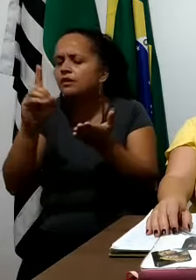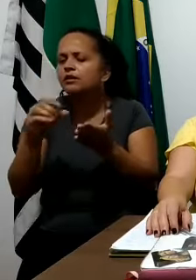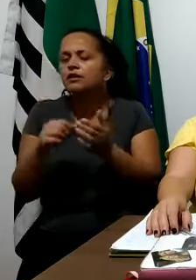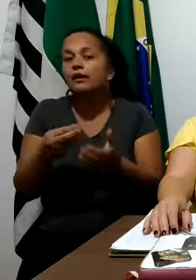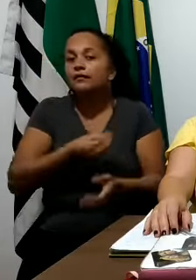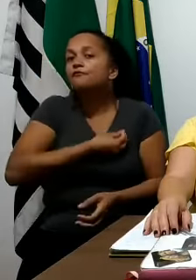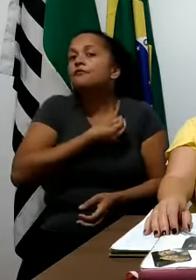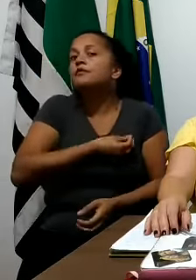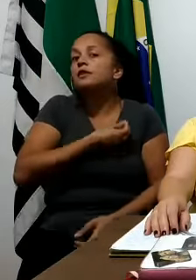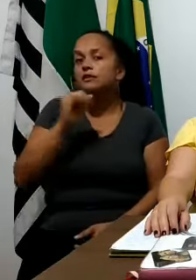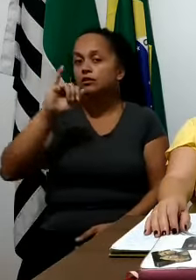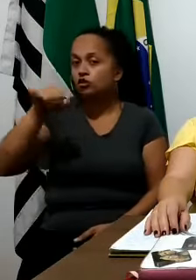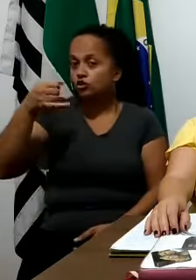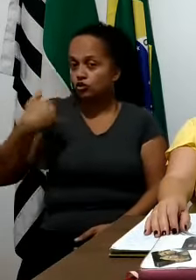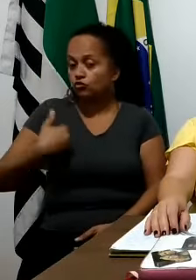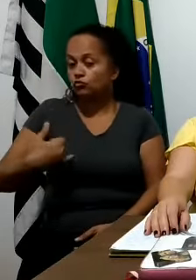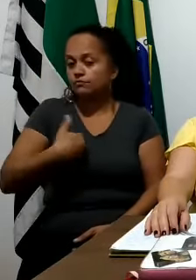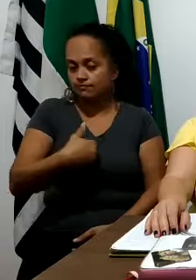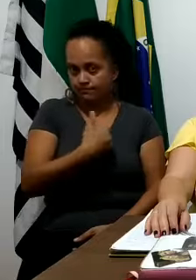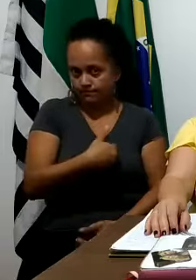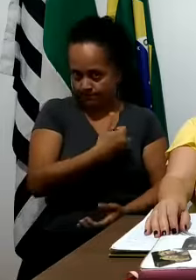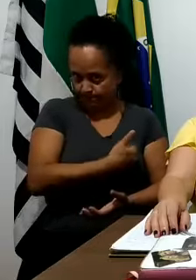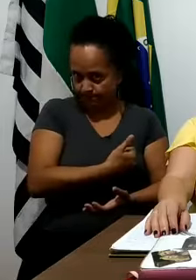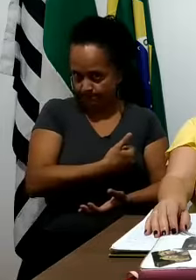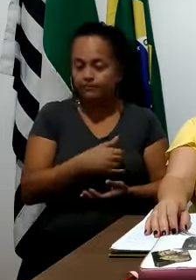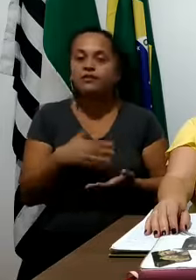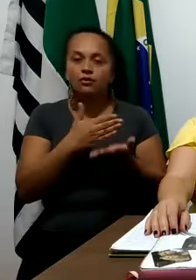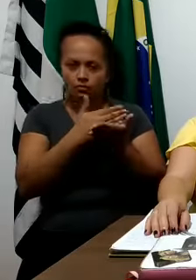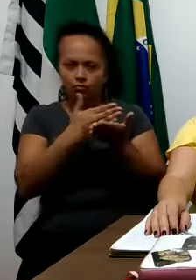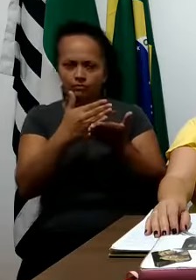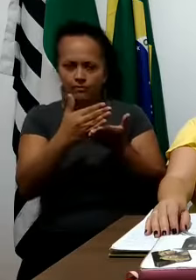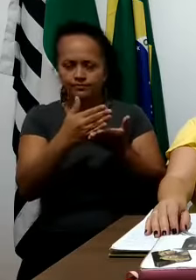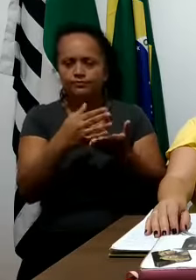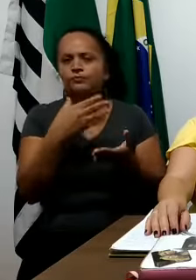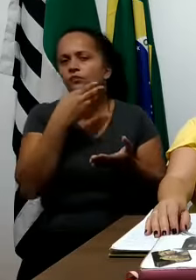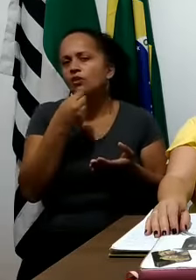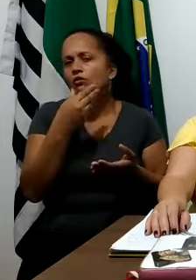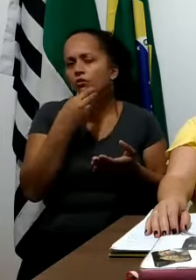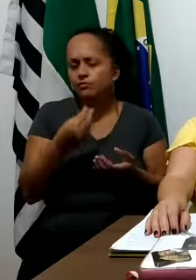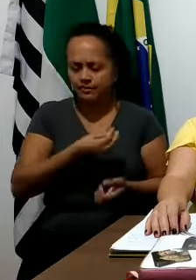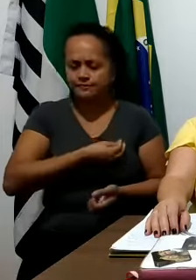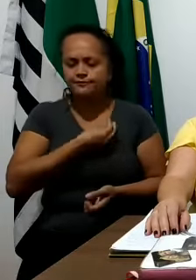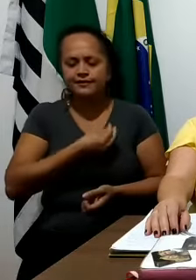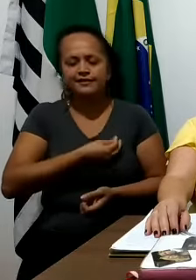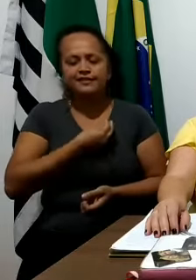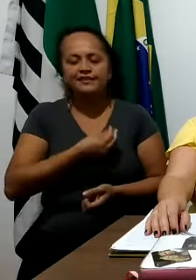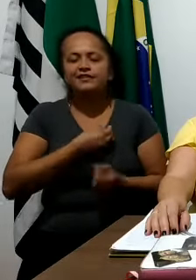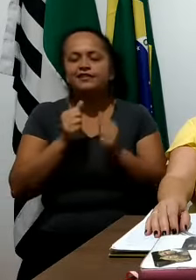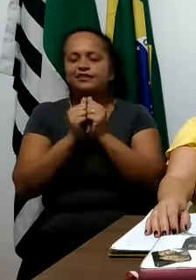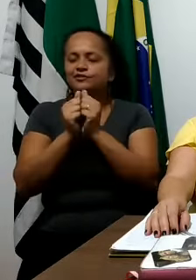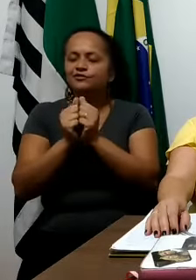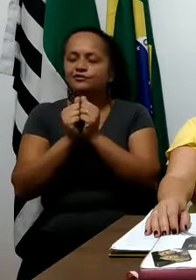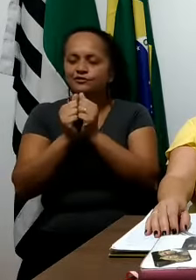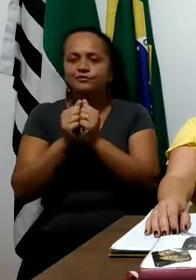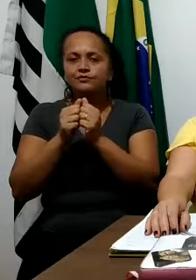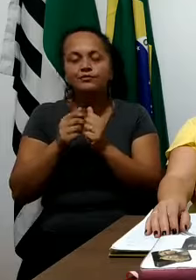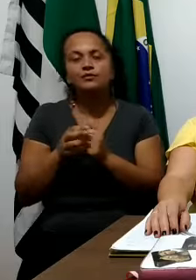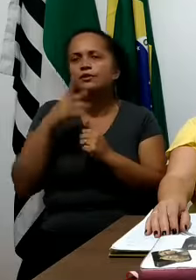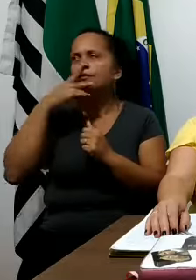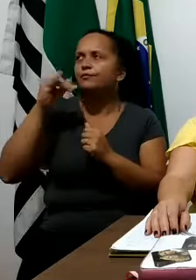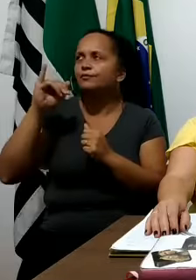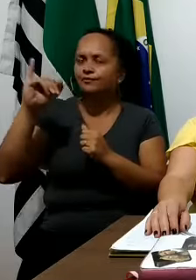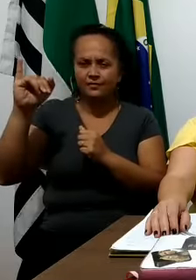parte que ele vivia com o pai, né? Ele tinha intimidade com o pai dele, ele tinha tempo com o pai dele.